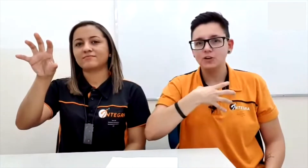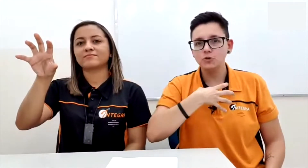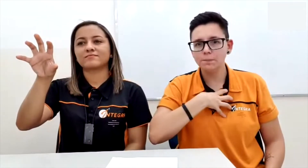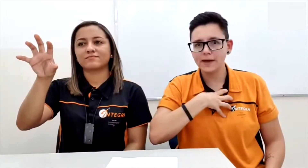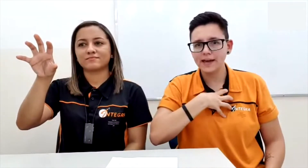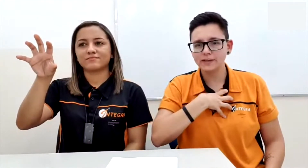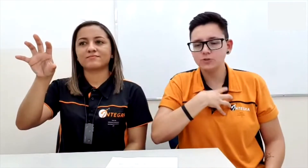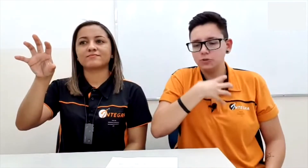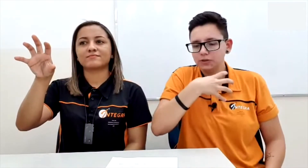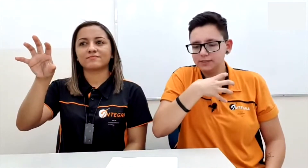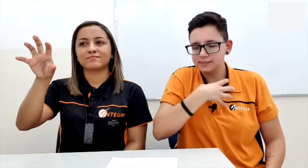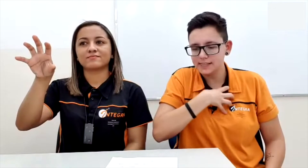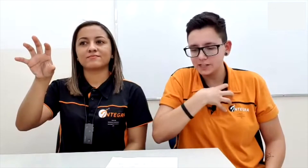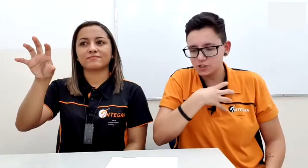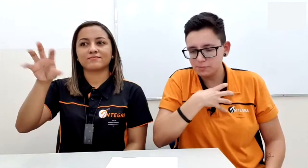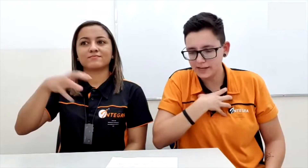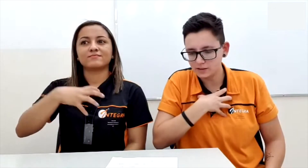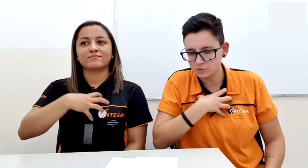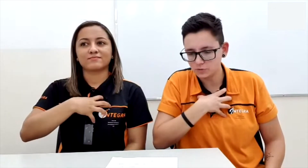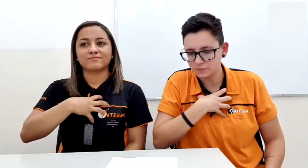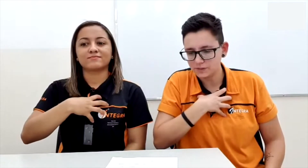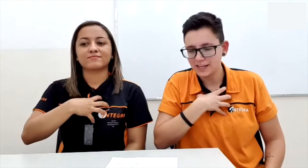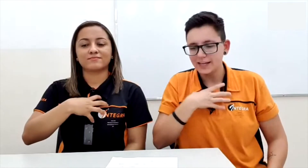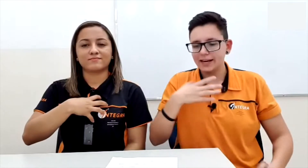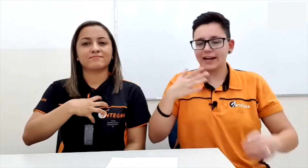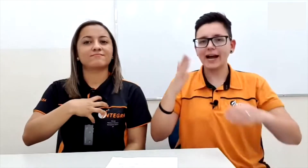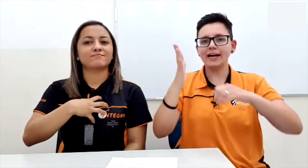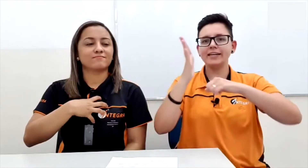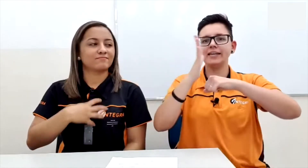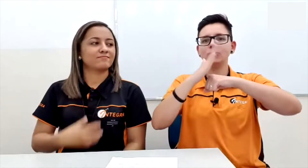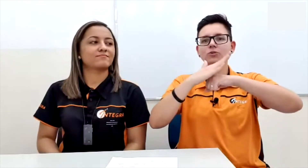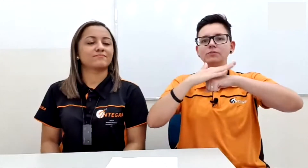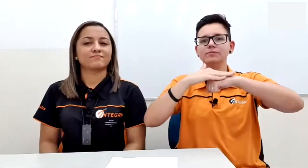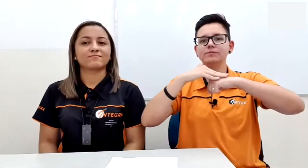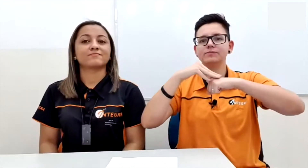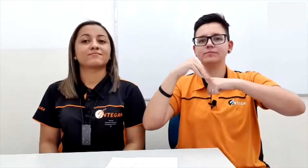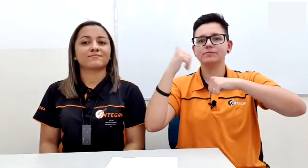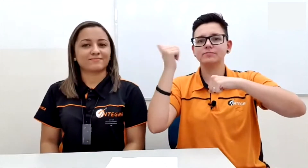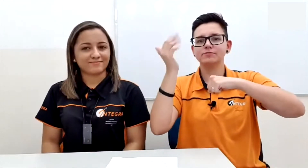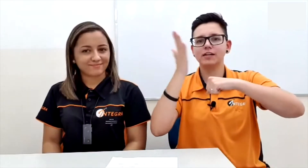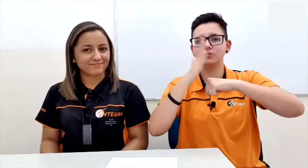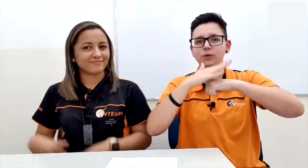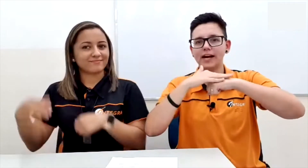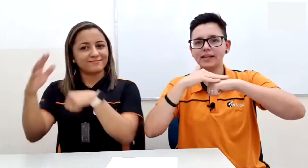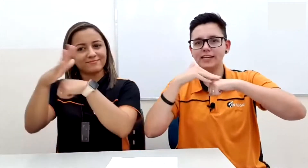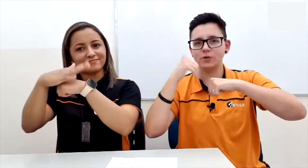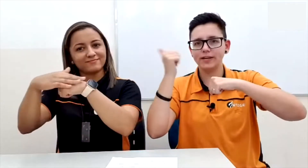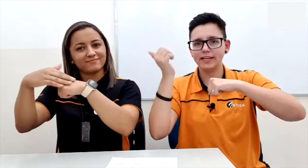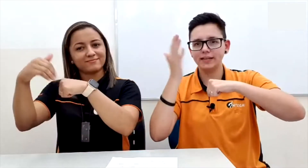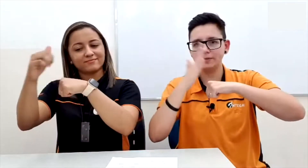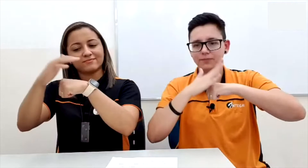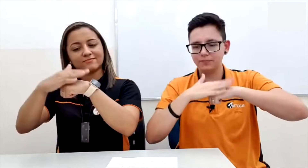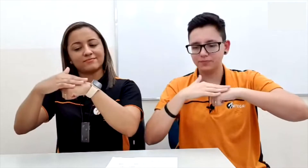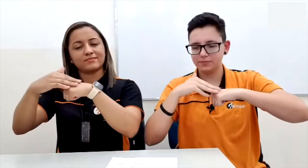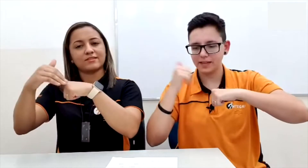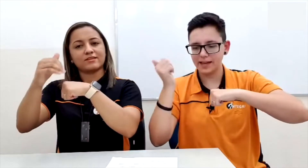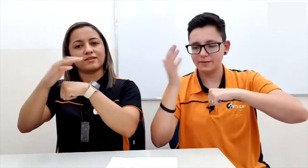No peito, sentimento. Carinho, faz um carinho aí, né?